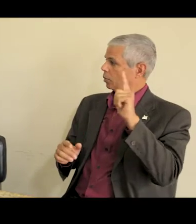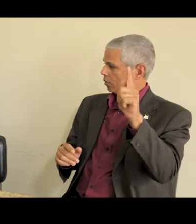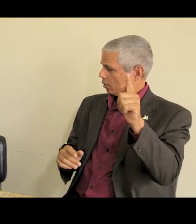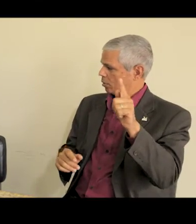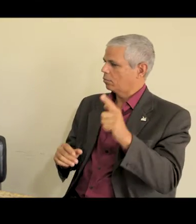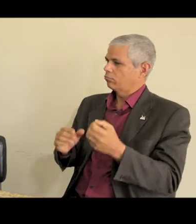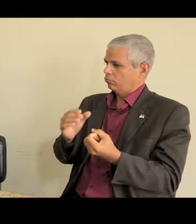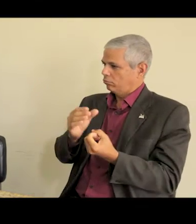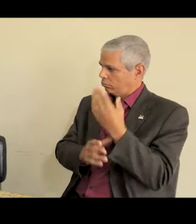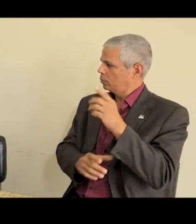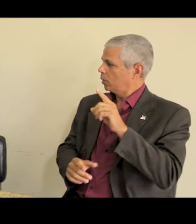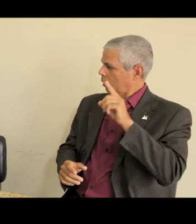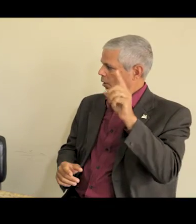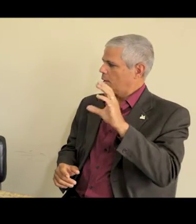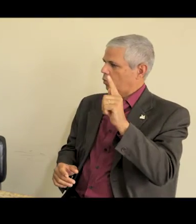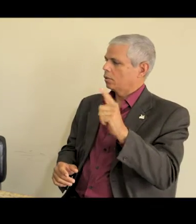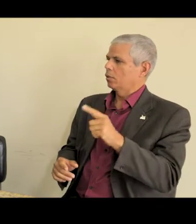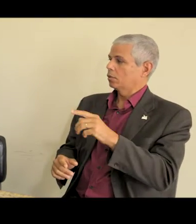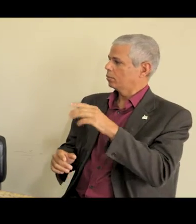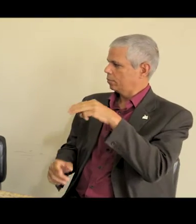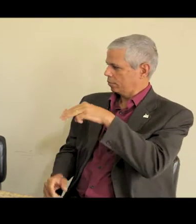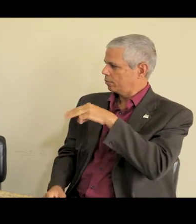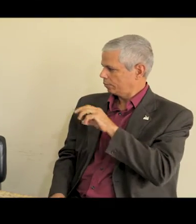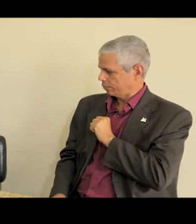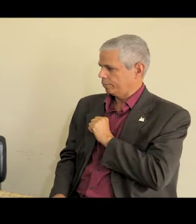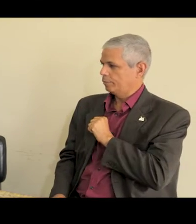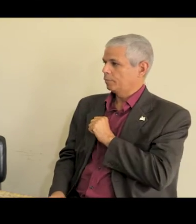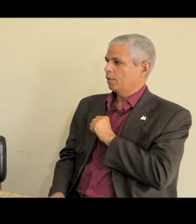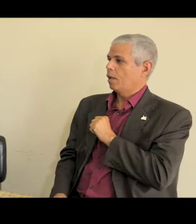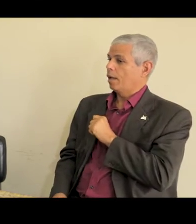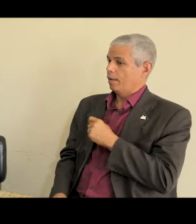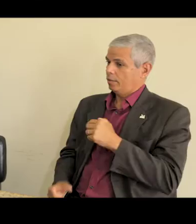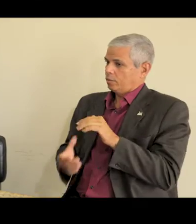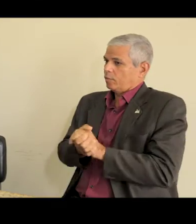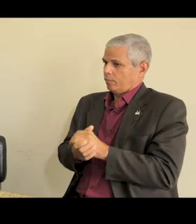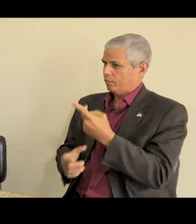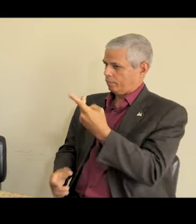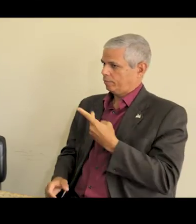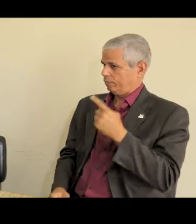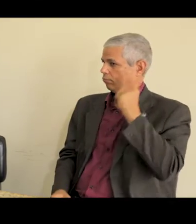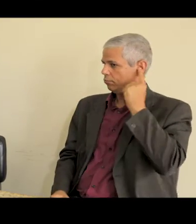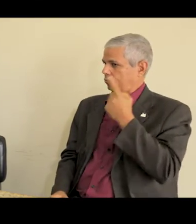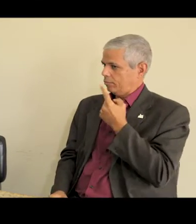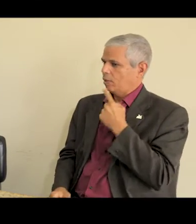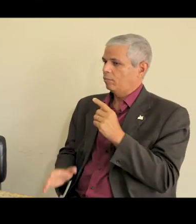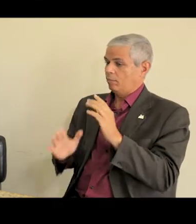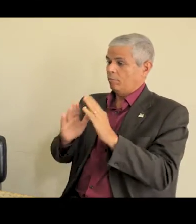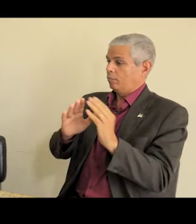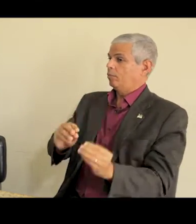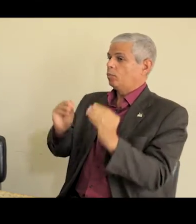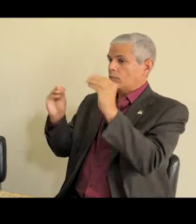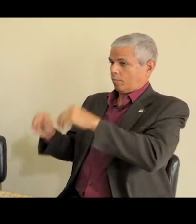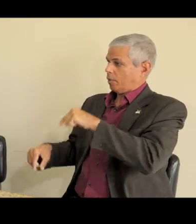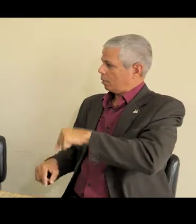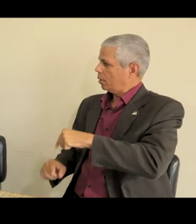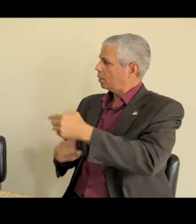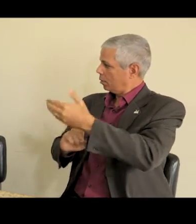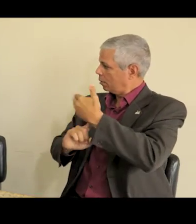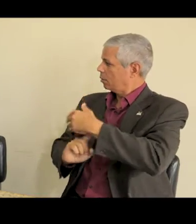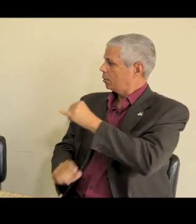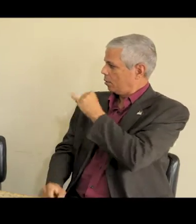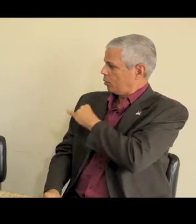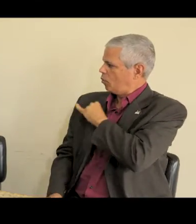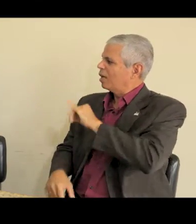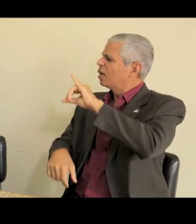ministério surgiu aqui no Rio de Janeiro, primeiramente na igreja de Campo Grande, né? Eu e minha esposa, como somos